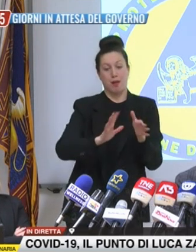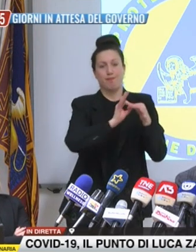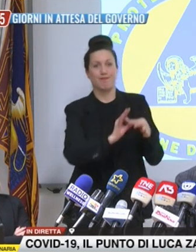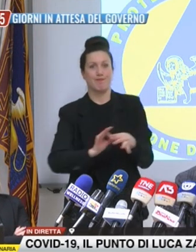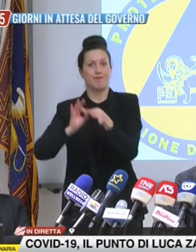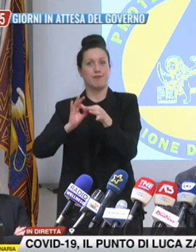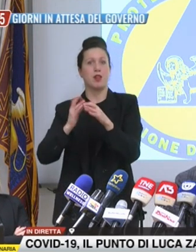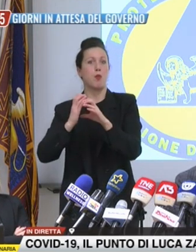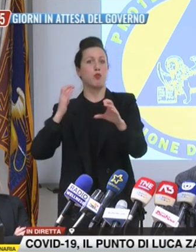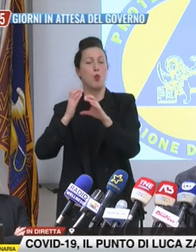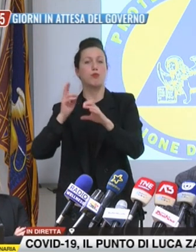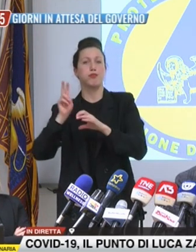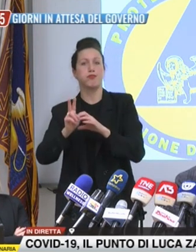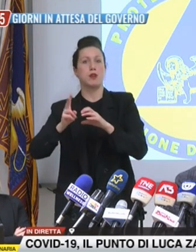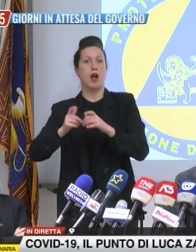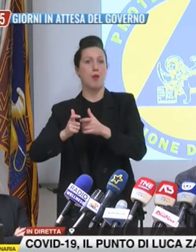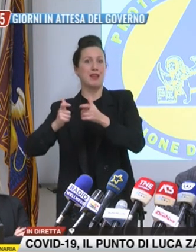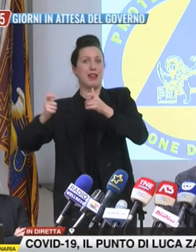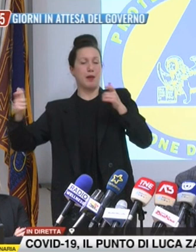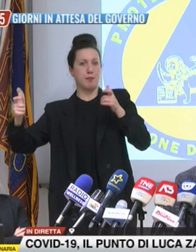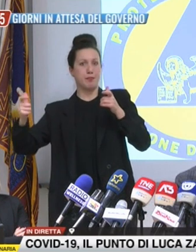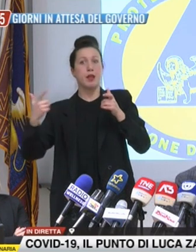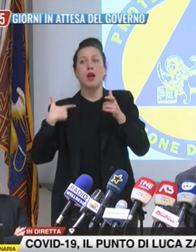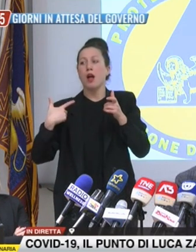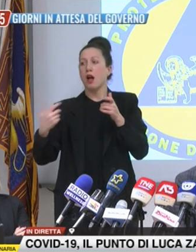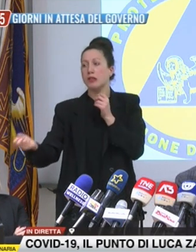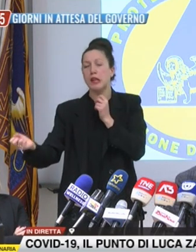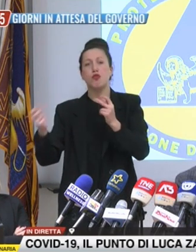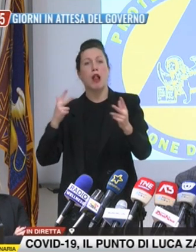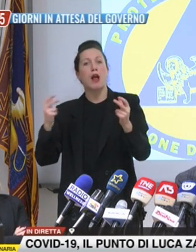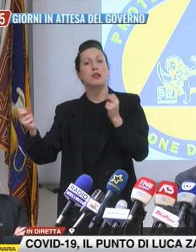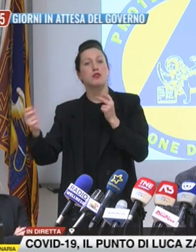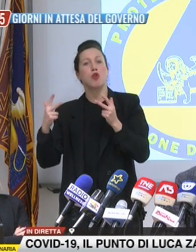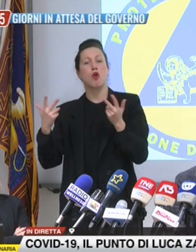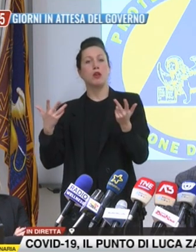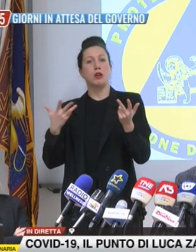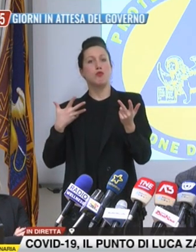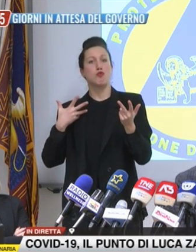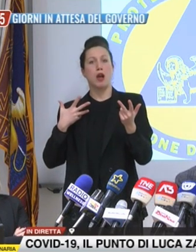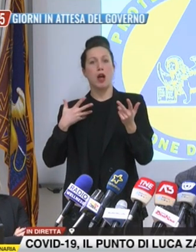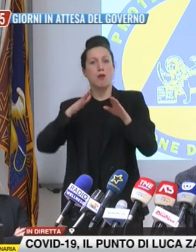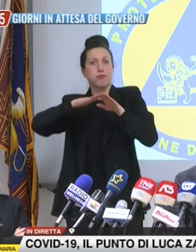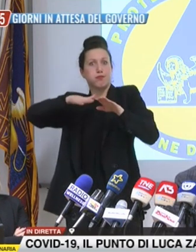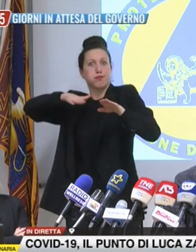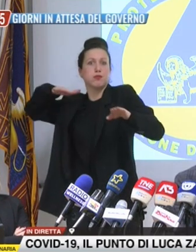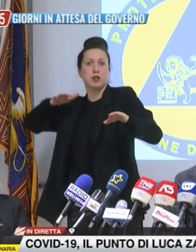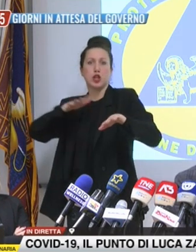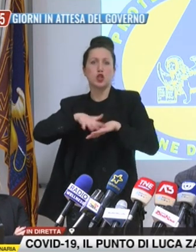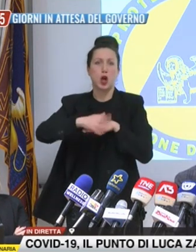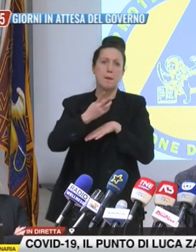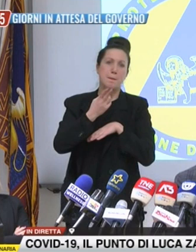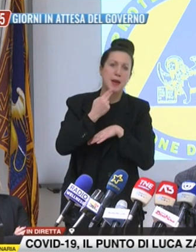arrivate moltissime segnalazioni del caos più totale in determinate zone di Mestre, ma poi anche dintorni, perché ci